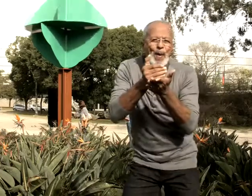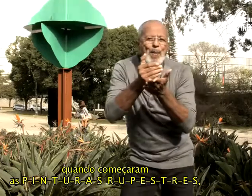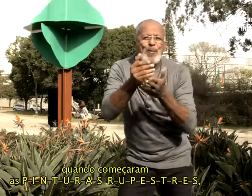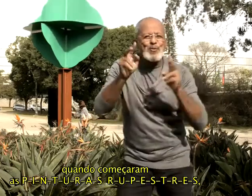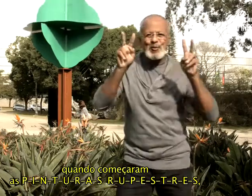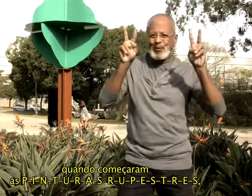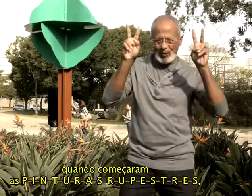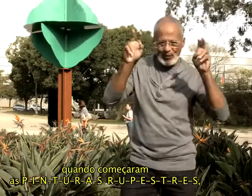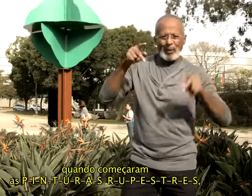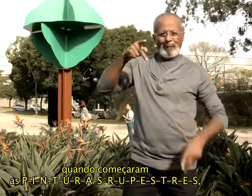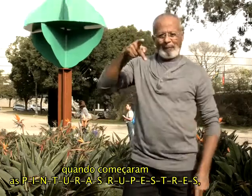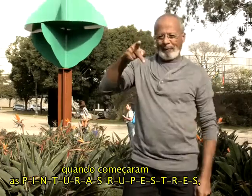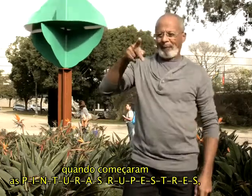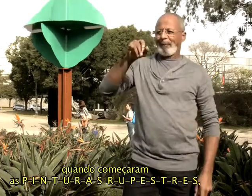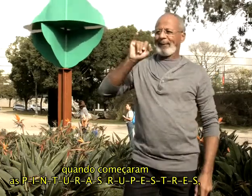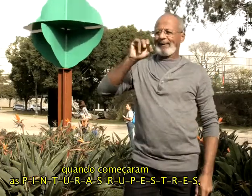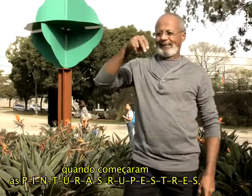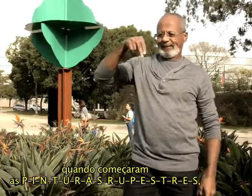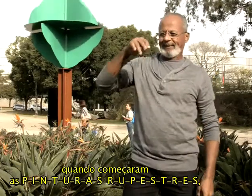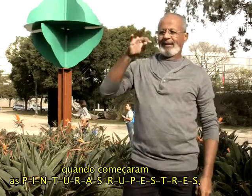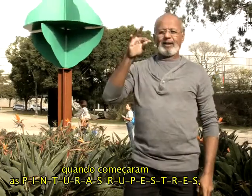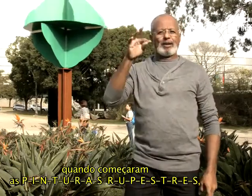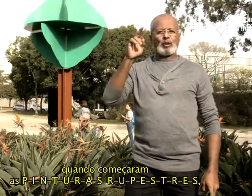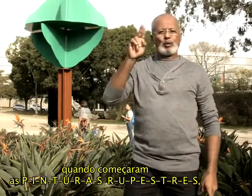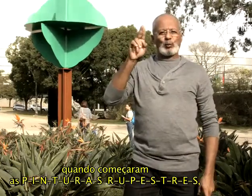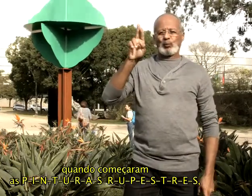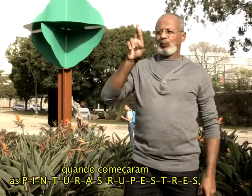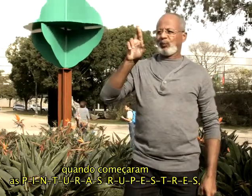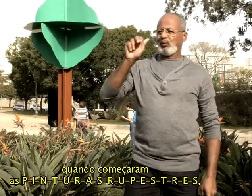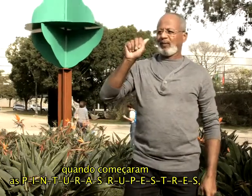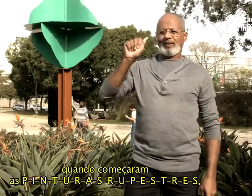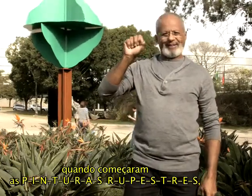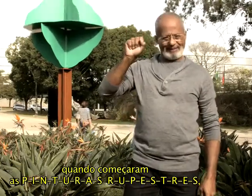quando começaram as pinturas rupestres.